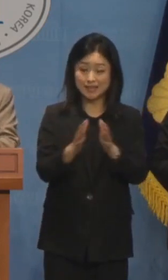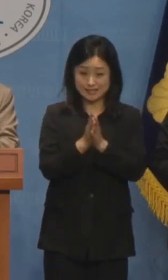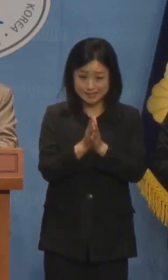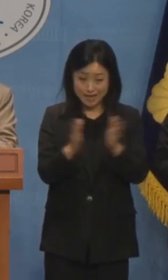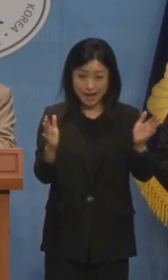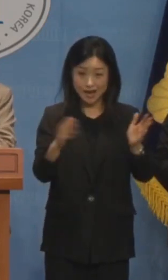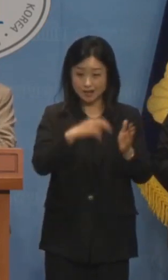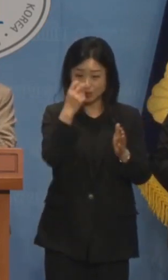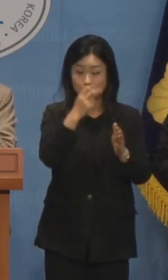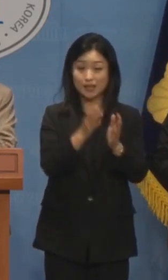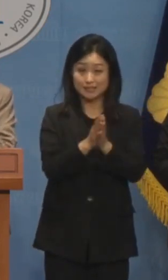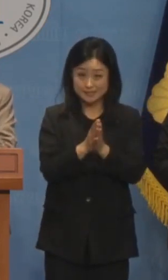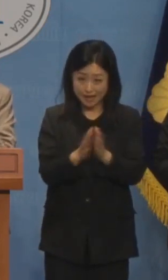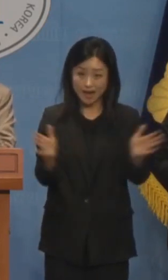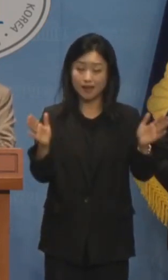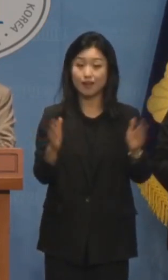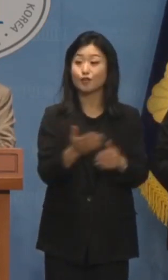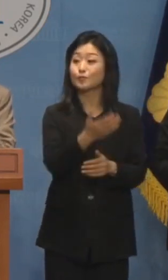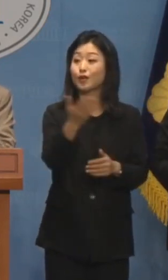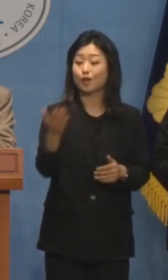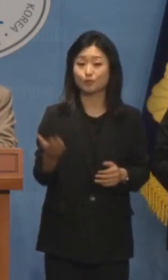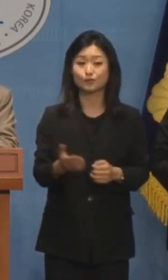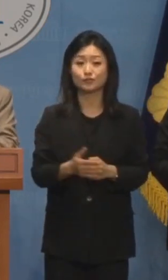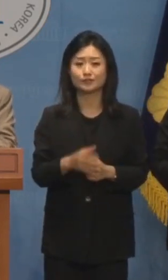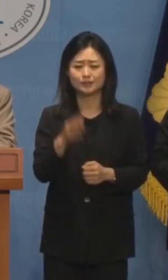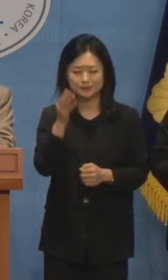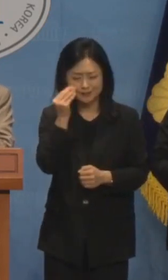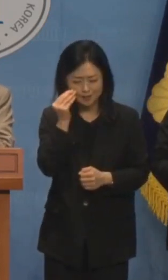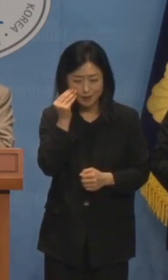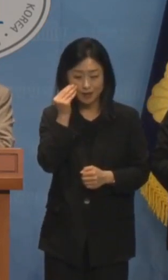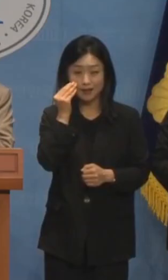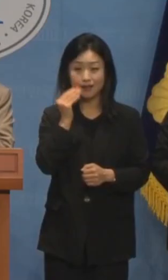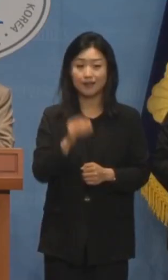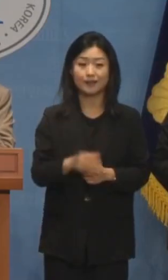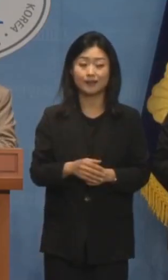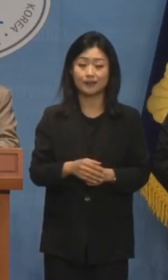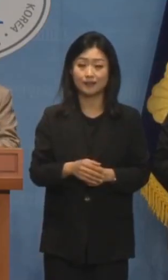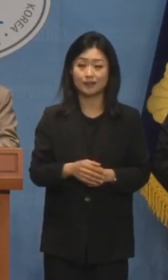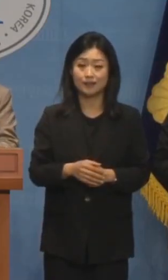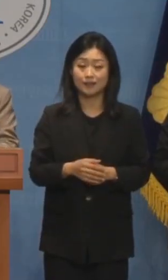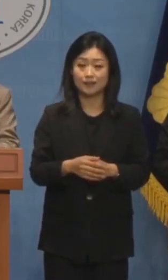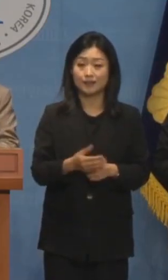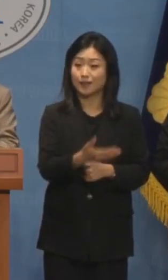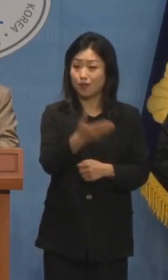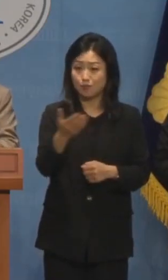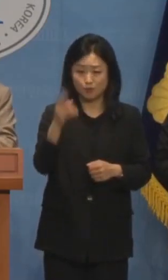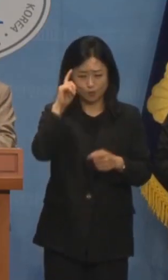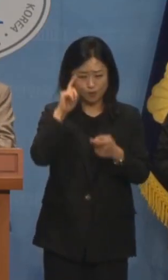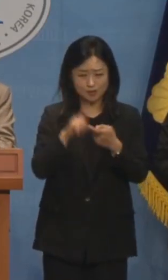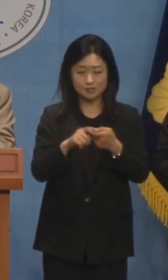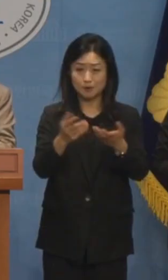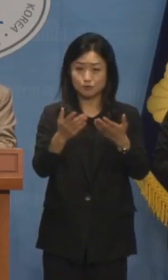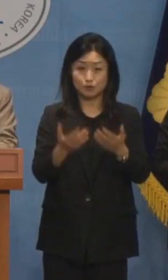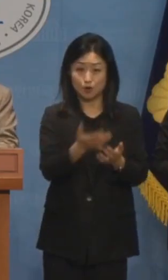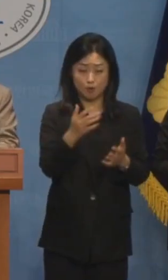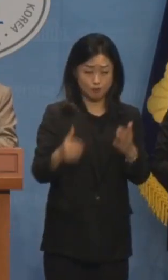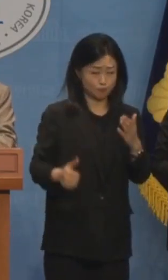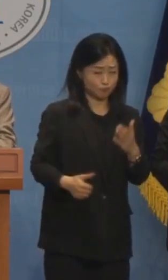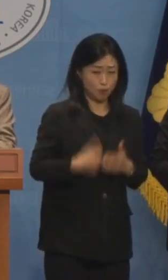이제부터 시작이니만큼 국민 여러분, 이제 머지않아 여러분의 그